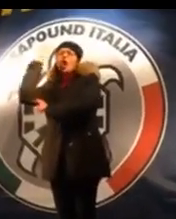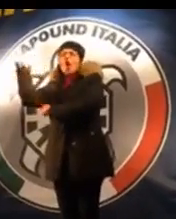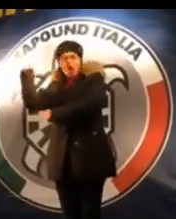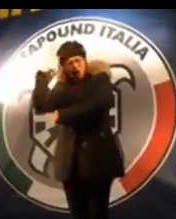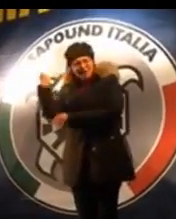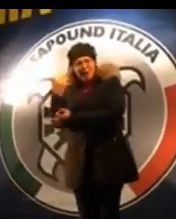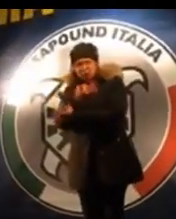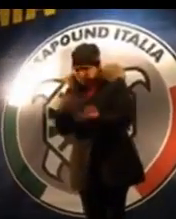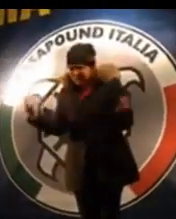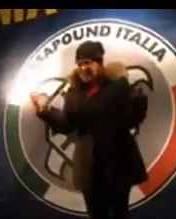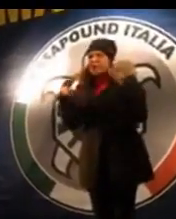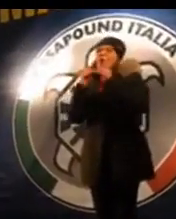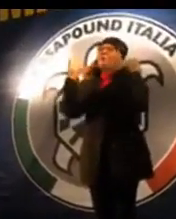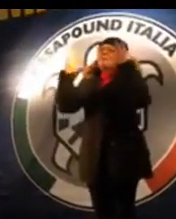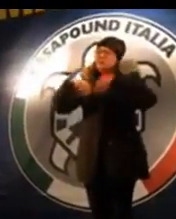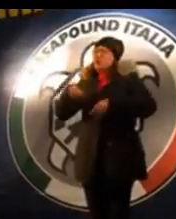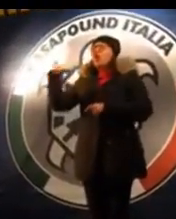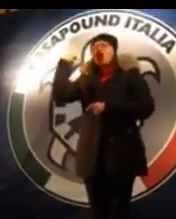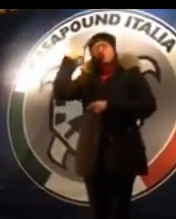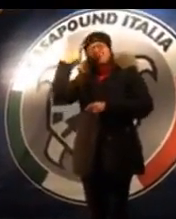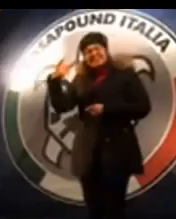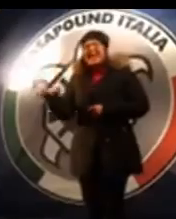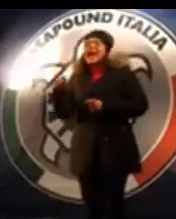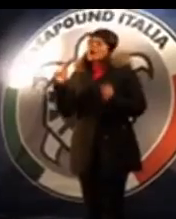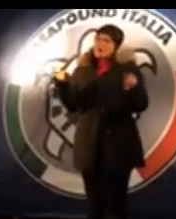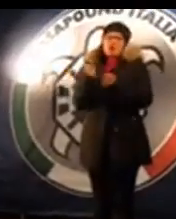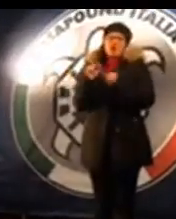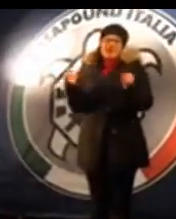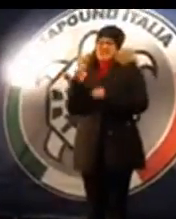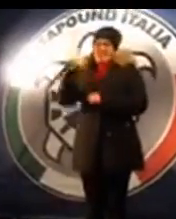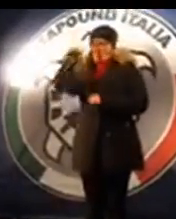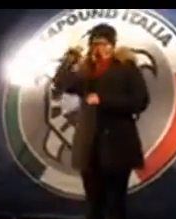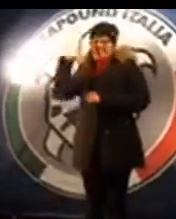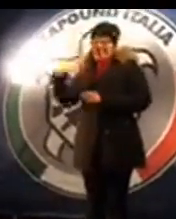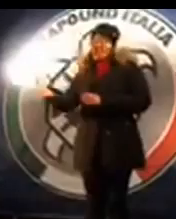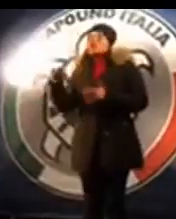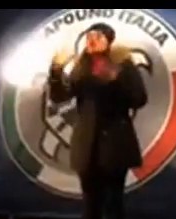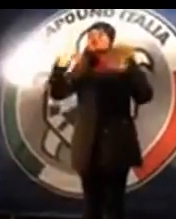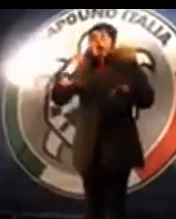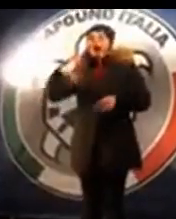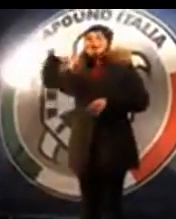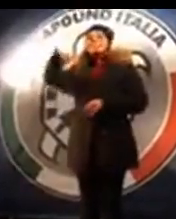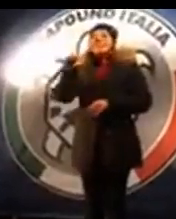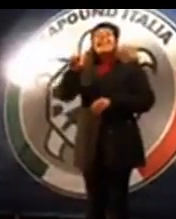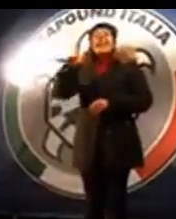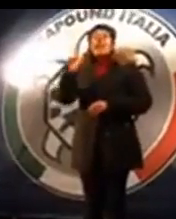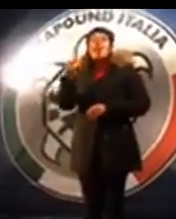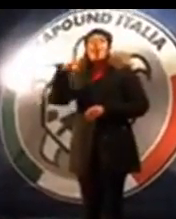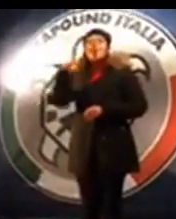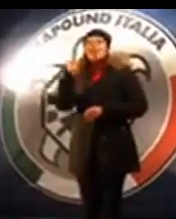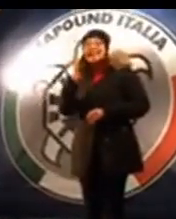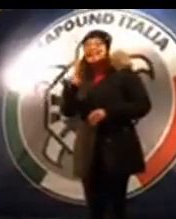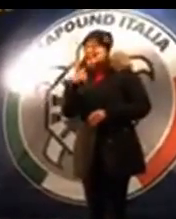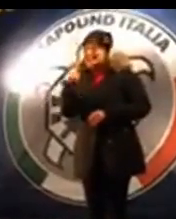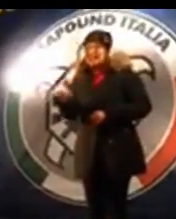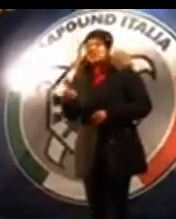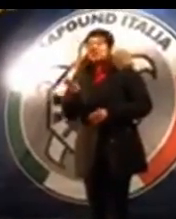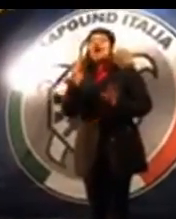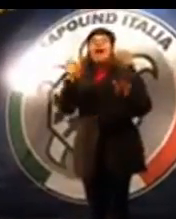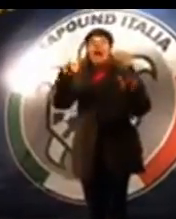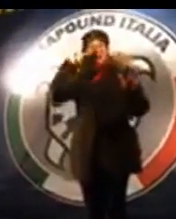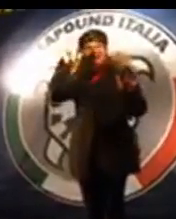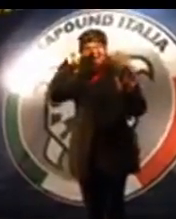sanno bene, lo sanno già che non si può governare. Infatti già Giorgia Meloni va in giro dicendo: attenzione, questi sono